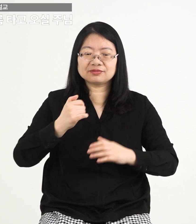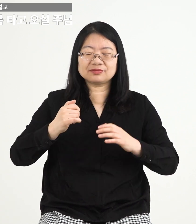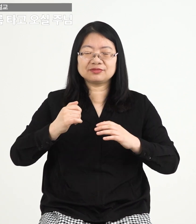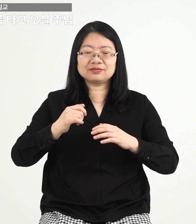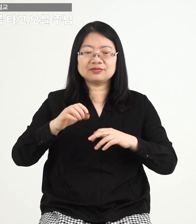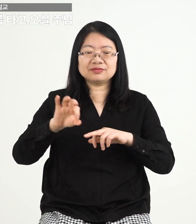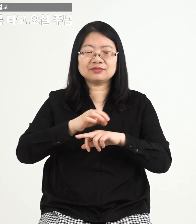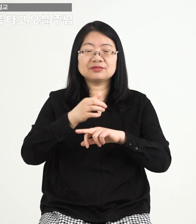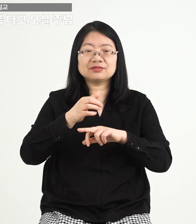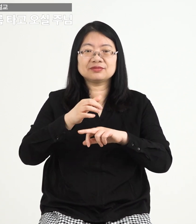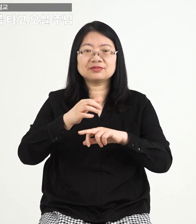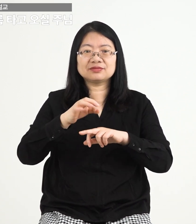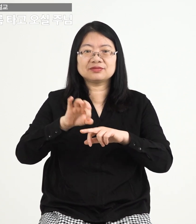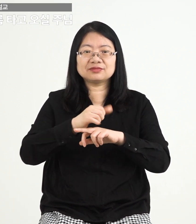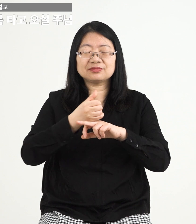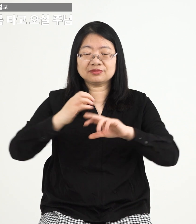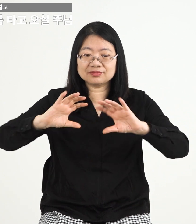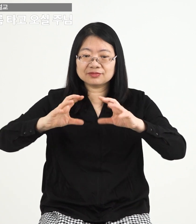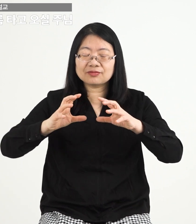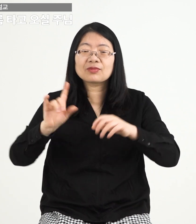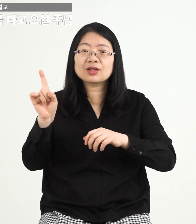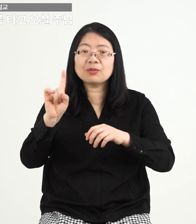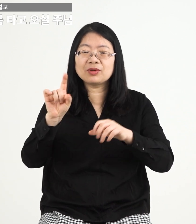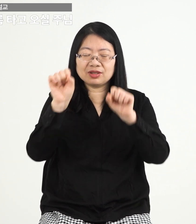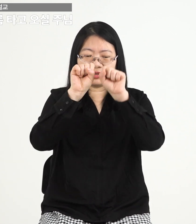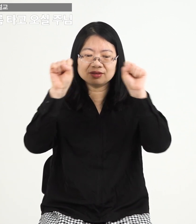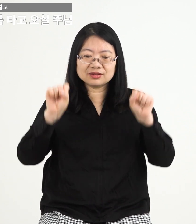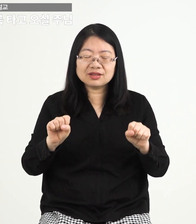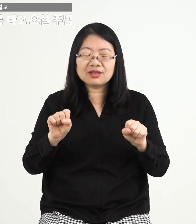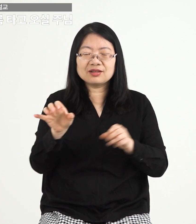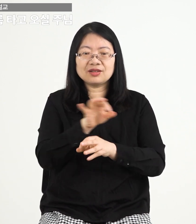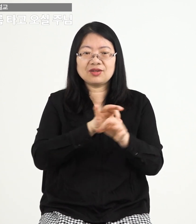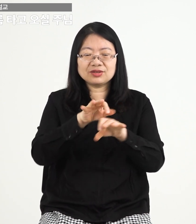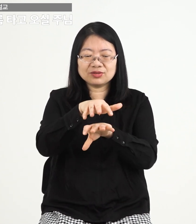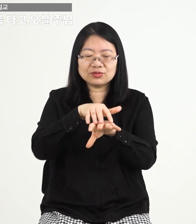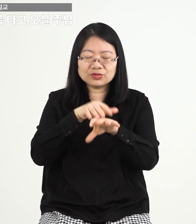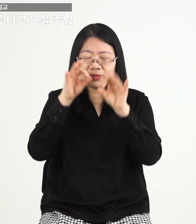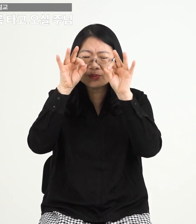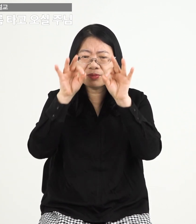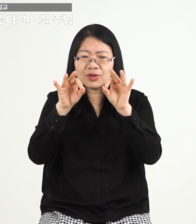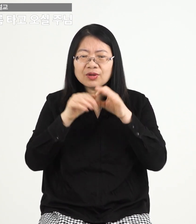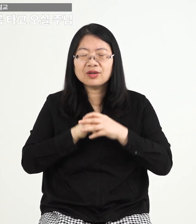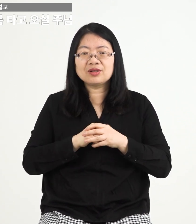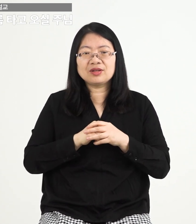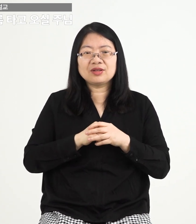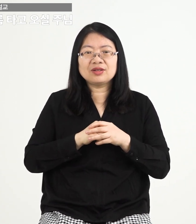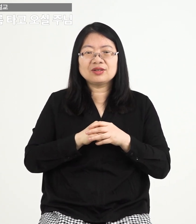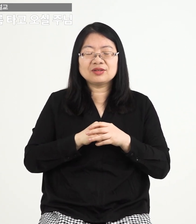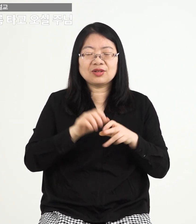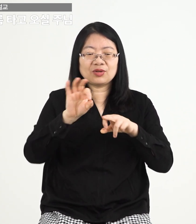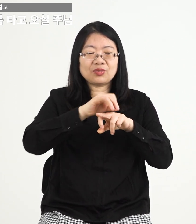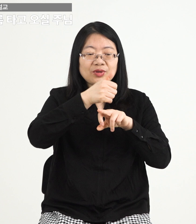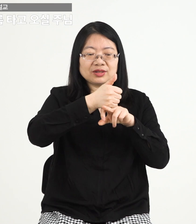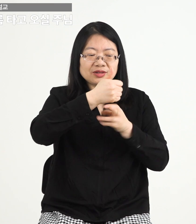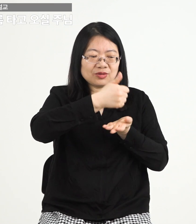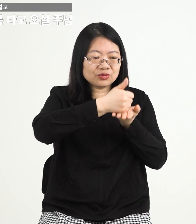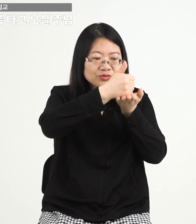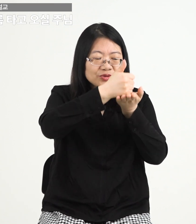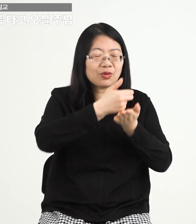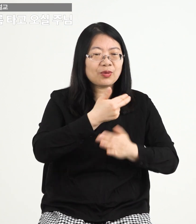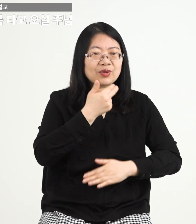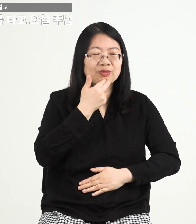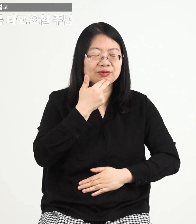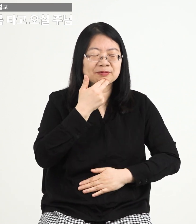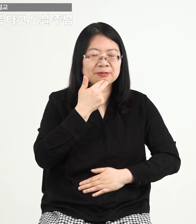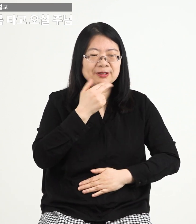제국은 시스템적으로 경제 구조를 황제를 숭배하지 않으면 안